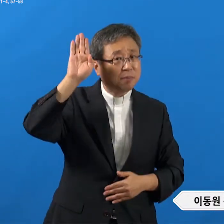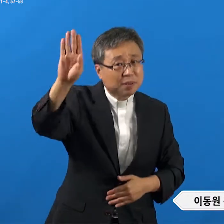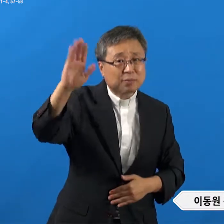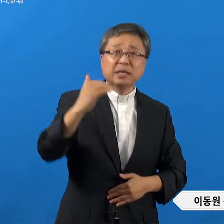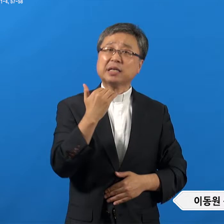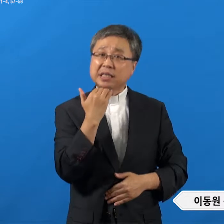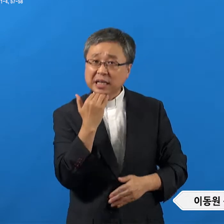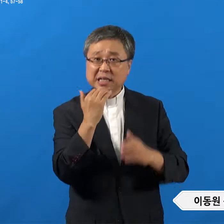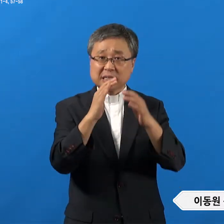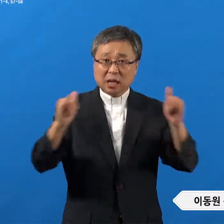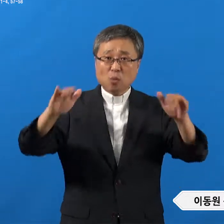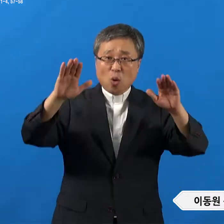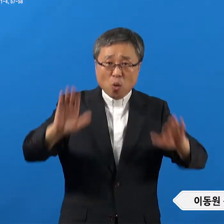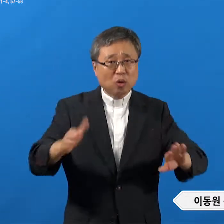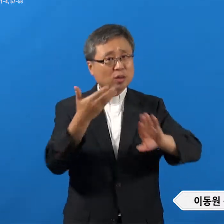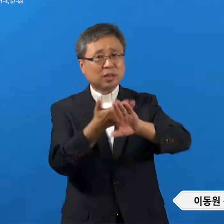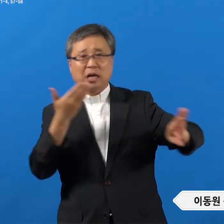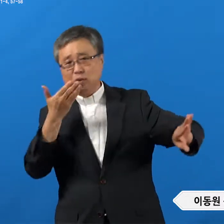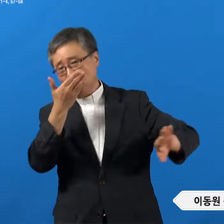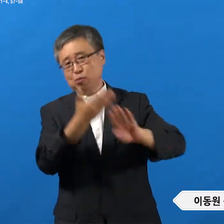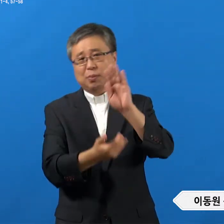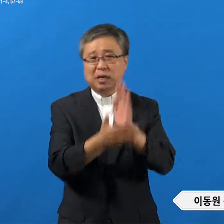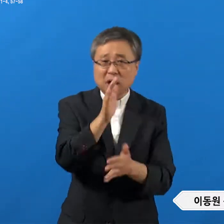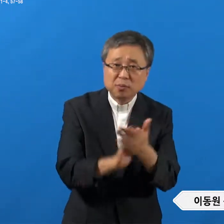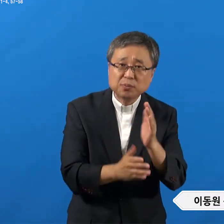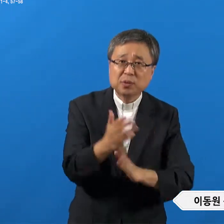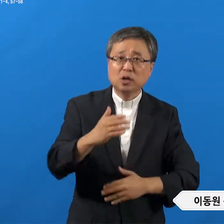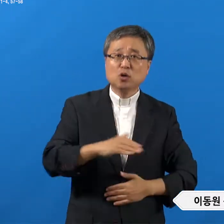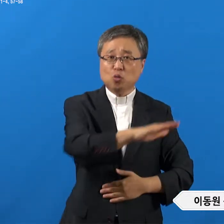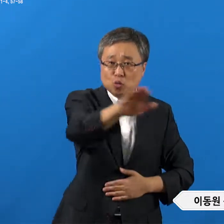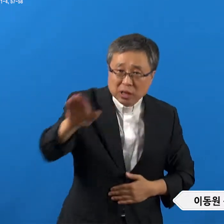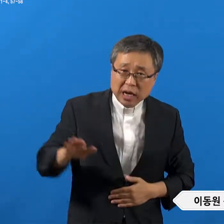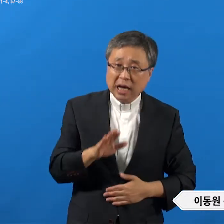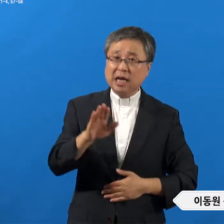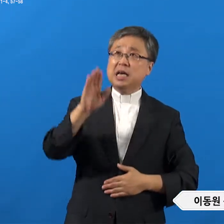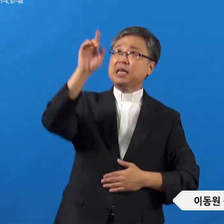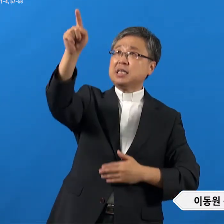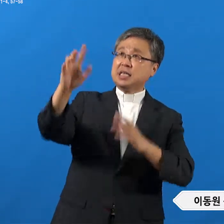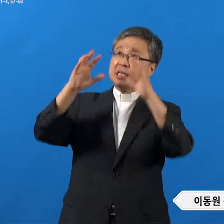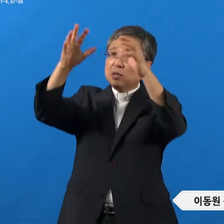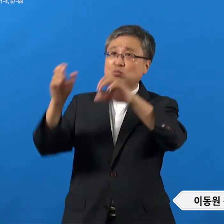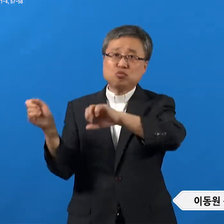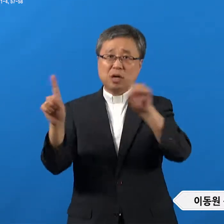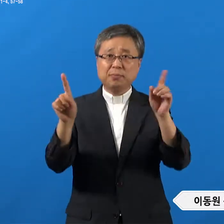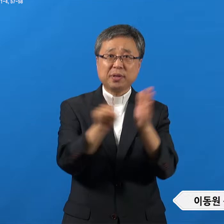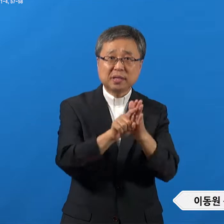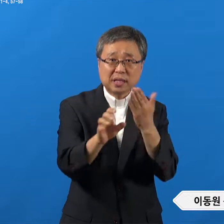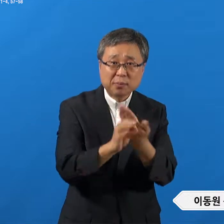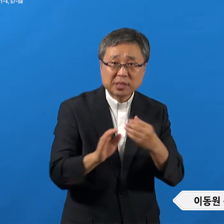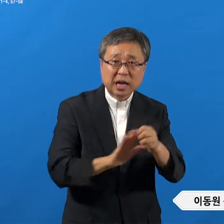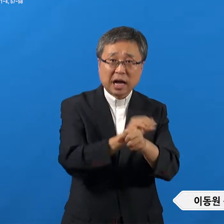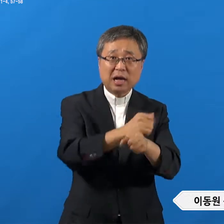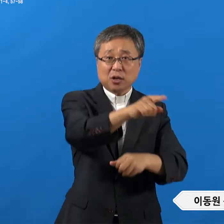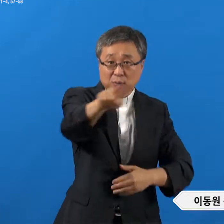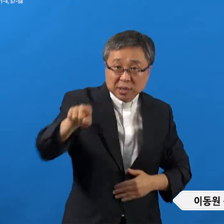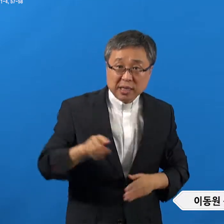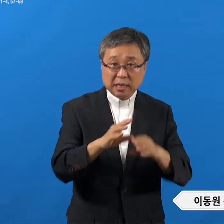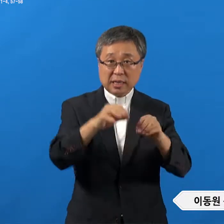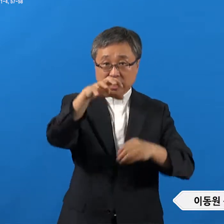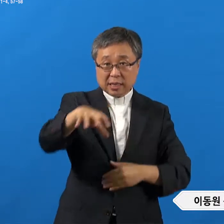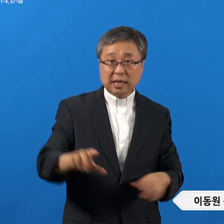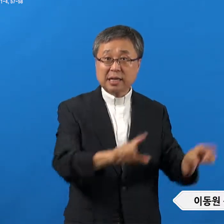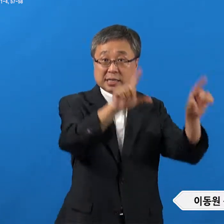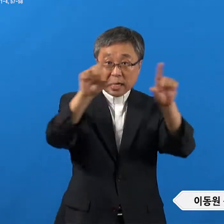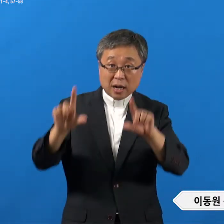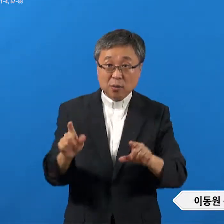미래를 기다리는 사람의 오늘은 다를 수밖에 없습니다. 우리가 내세를 믿는다면, 우리가 부활을 믿는다면 사랑하는 여러분, 이 땅의